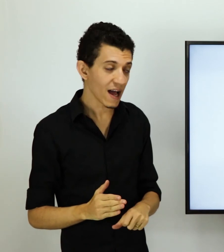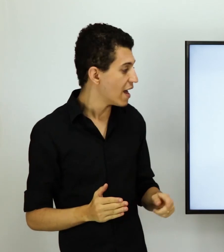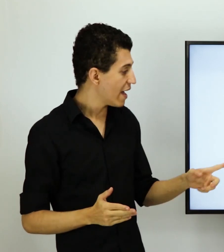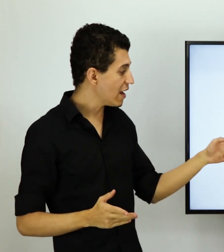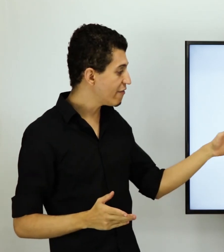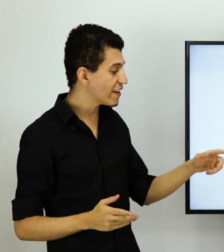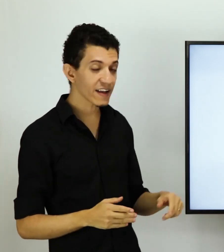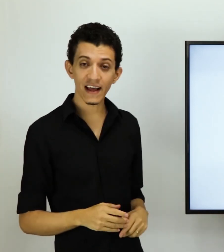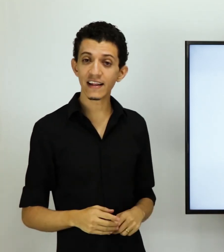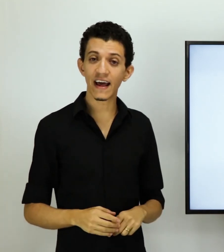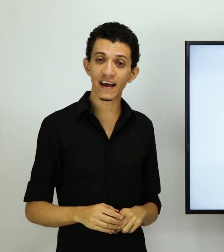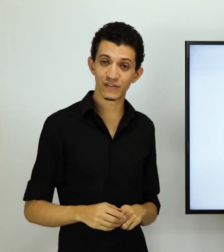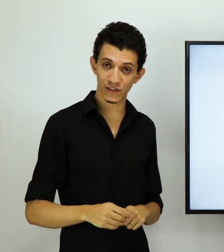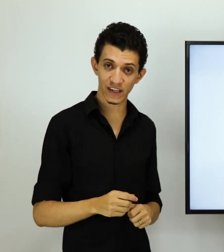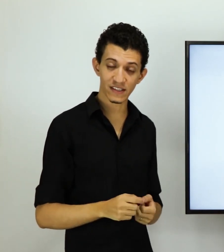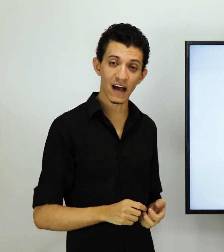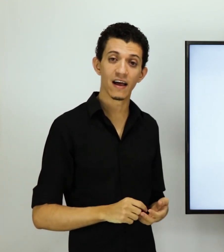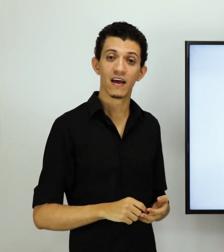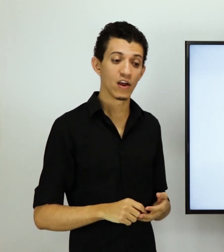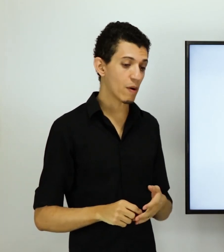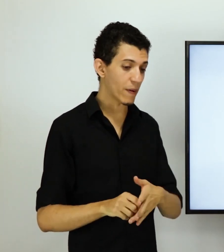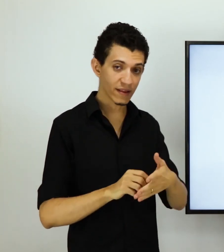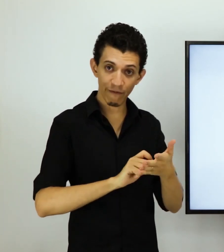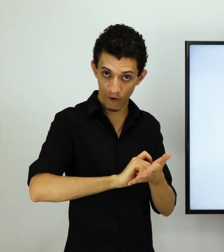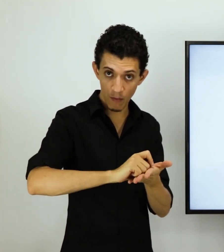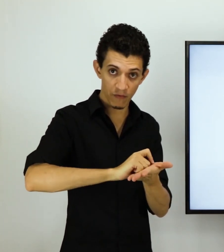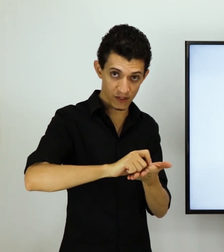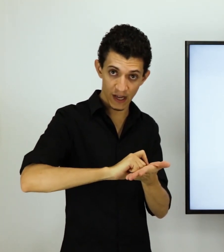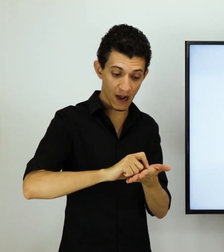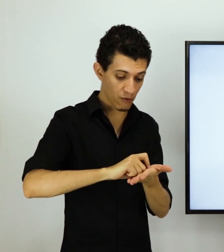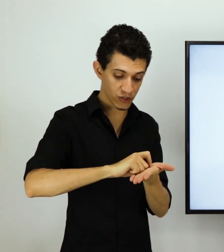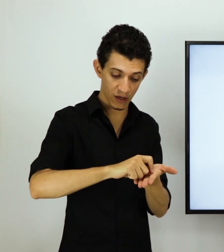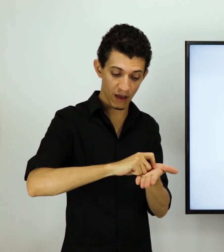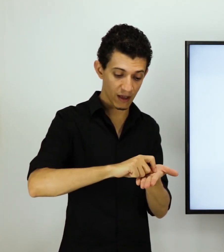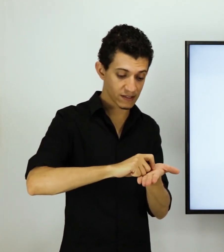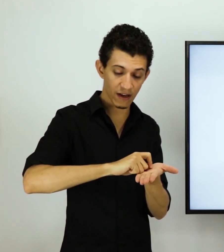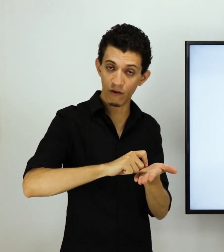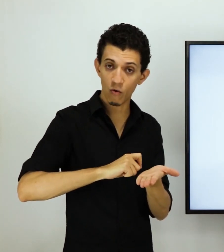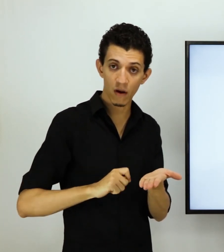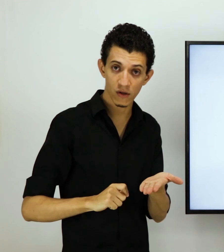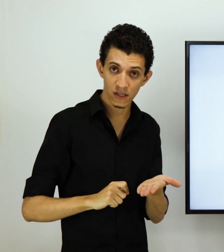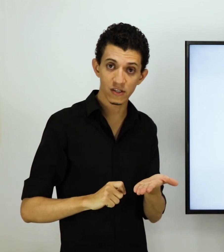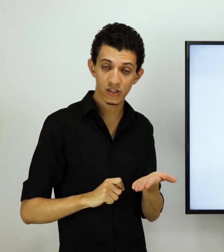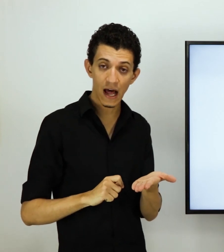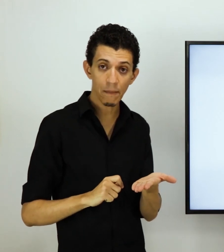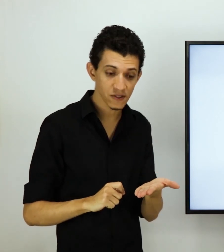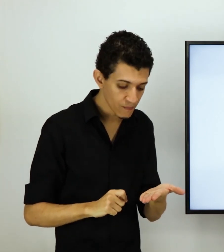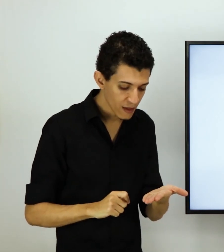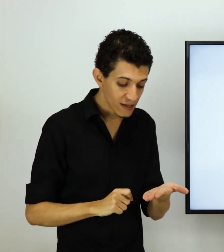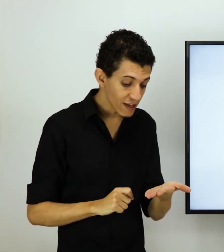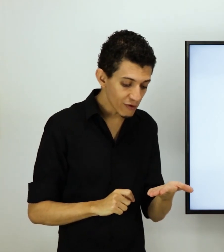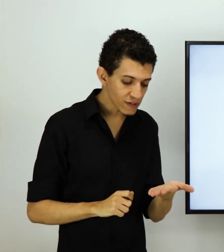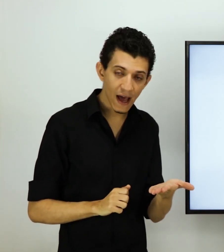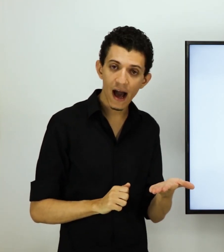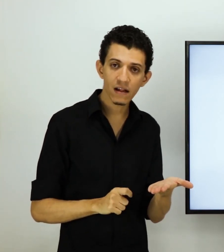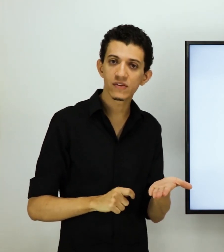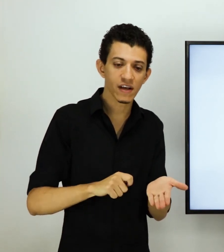praticar, ele vem daquela ideia de você estar em uma plataforma, você acabou de escrever alguma coisa de lápis, você viu que está errado, você vai